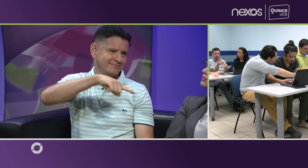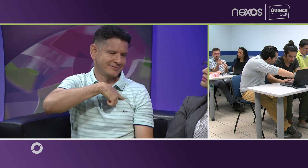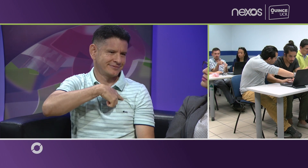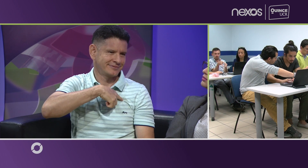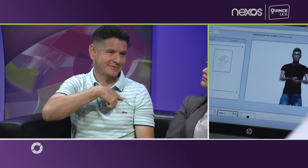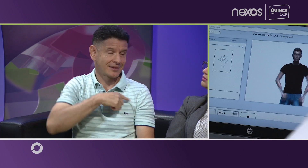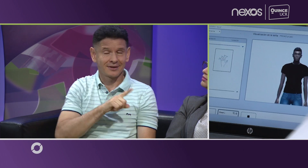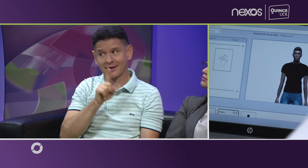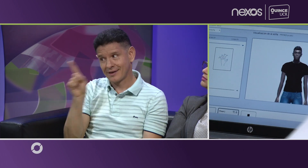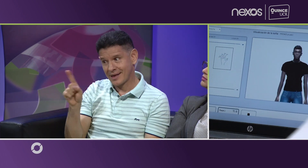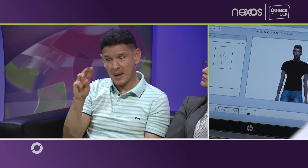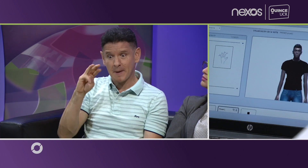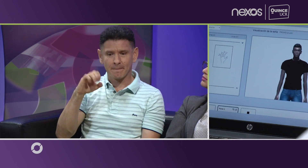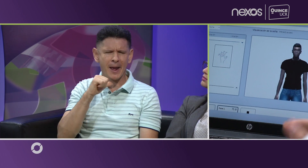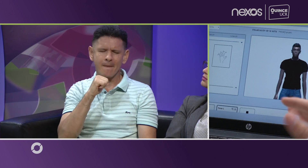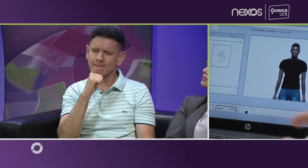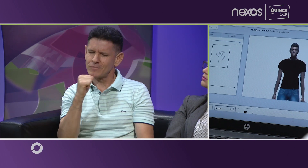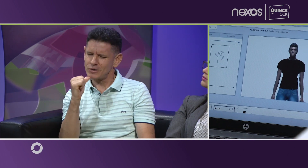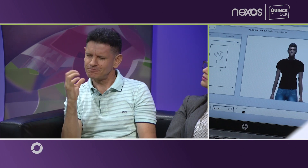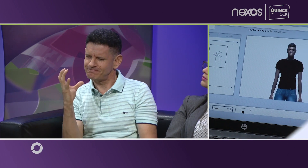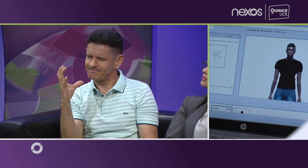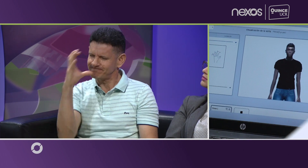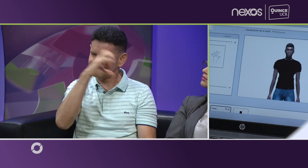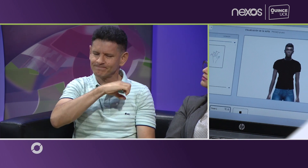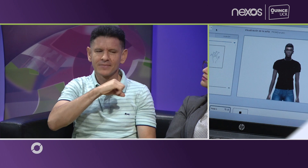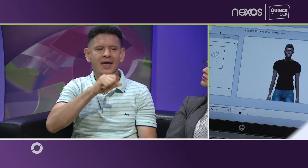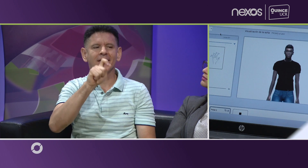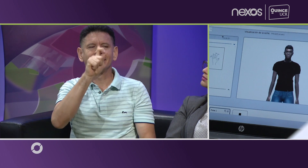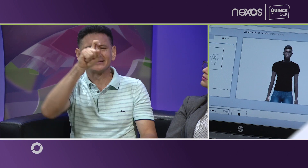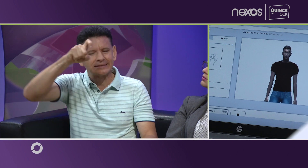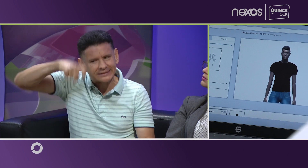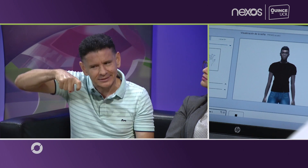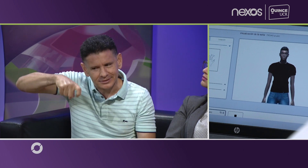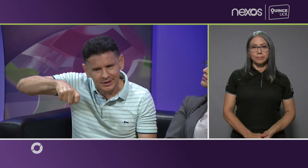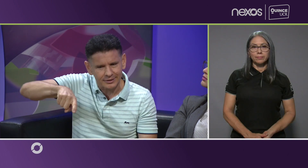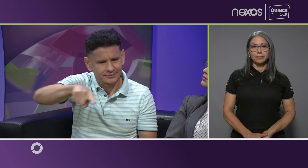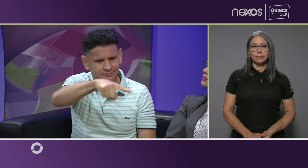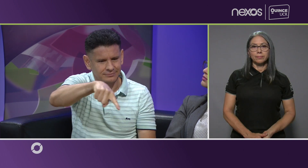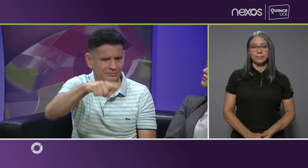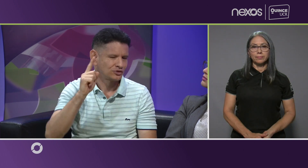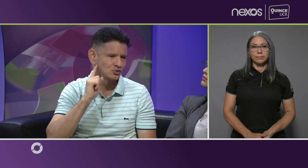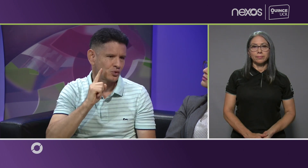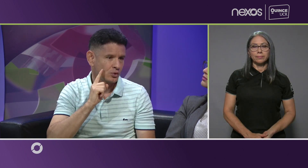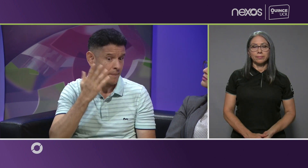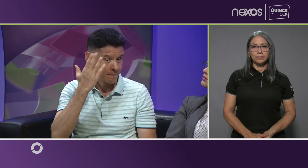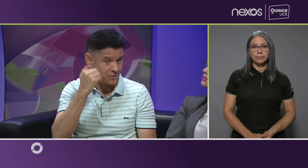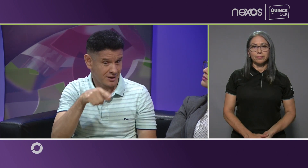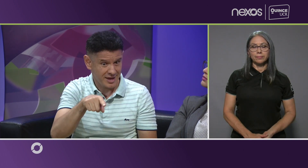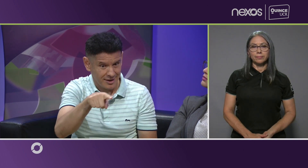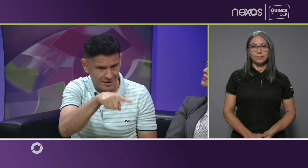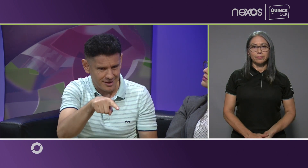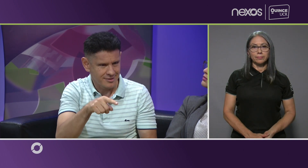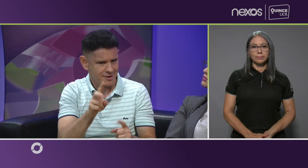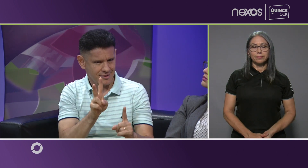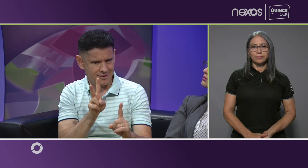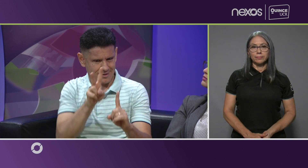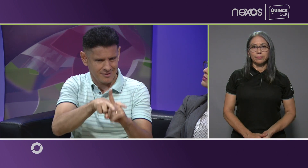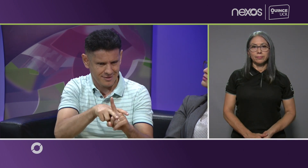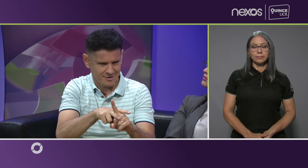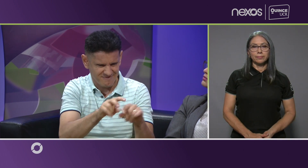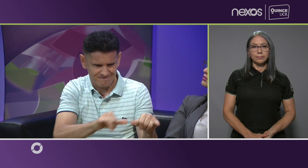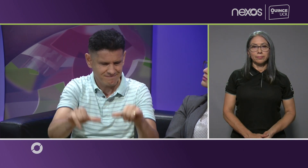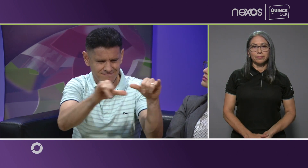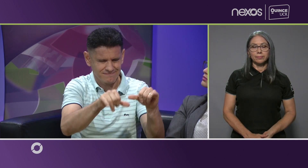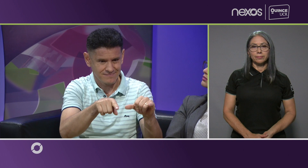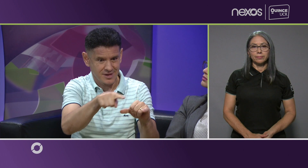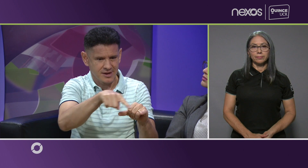exámenes específicos y ellos se han dado cuenta de esta necesidad que tenemos como personas sordas. De aplicar esa